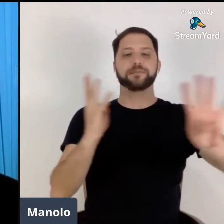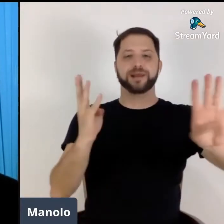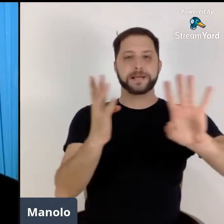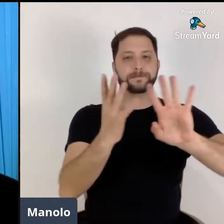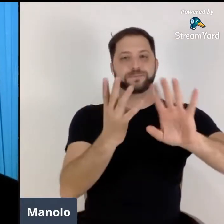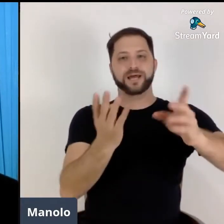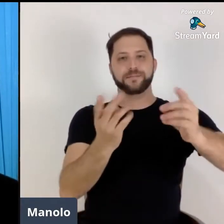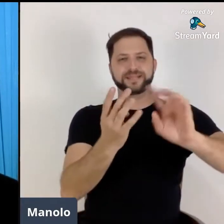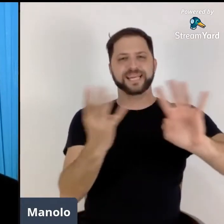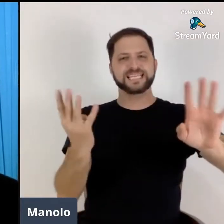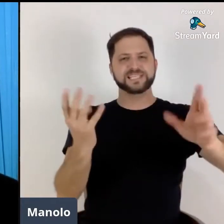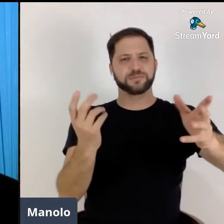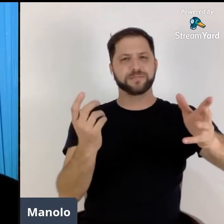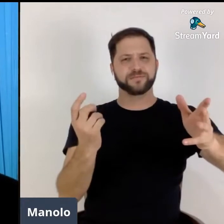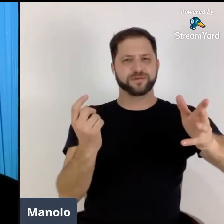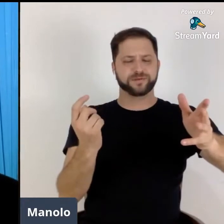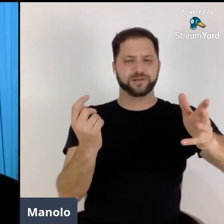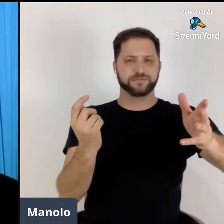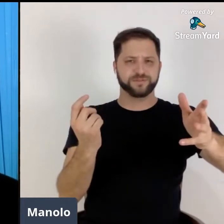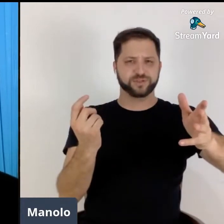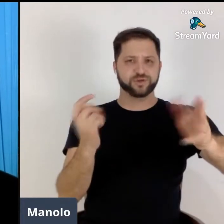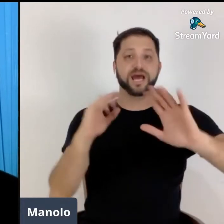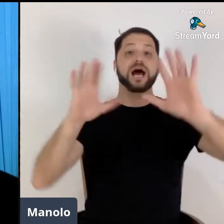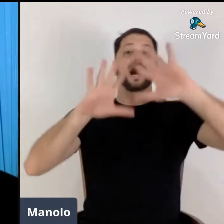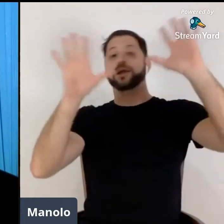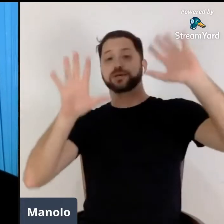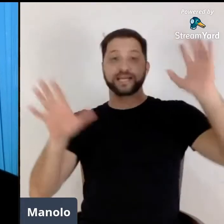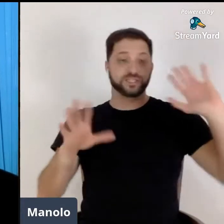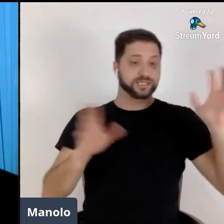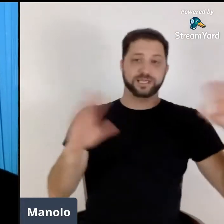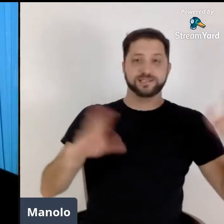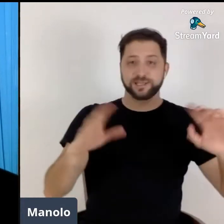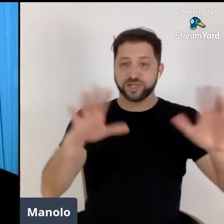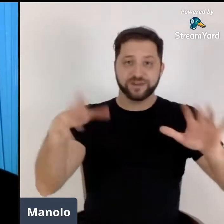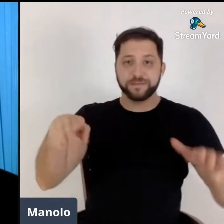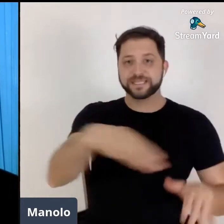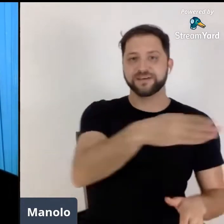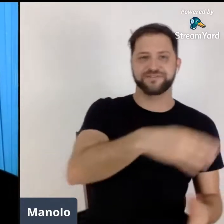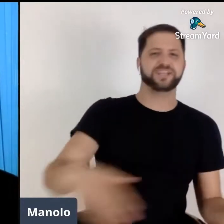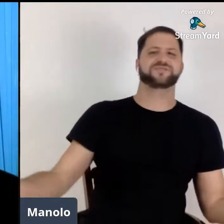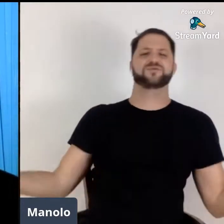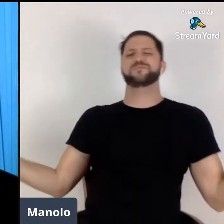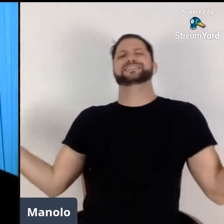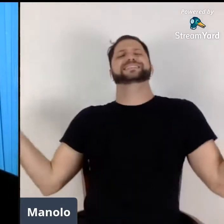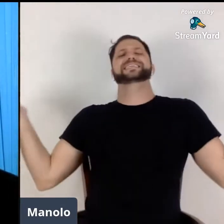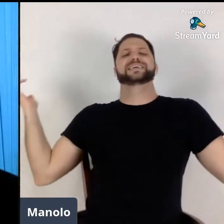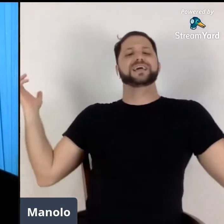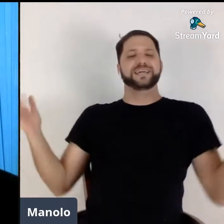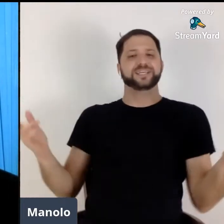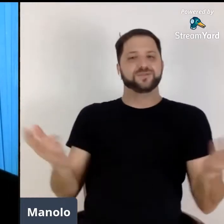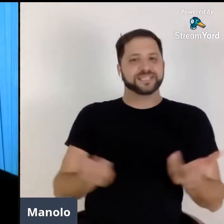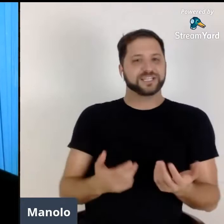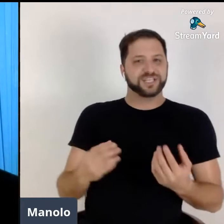tinha fila para entregar lição para a professora. Ai, coitadinha, eles deixavam ela passar na frente. Falei, como assim? Isso você está